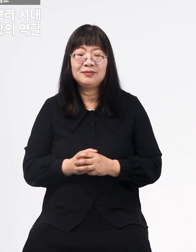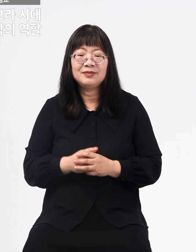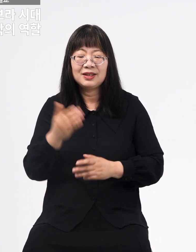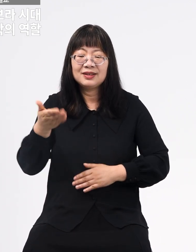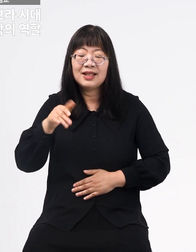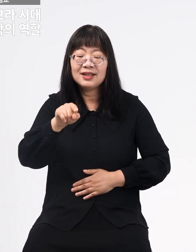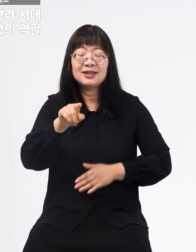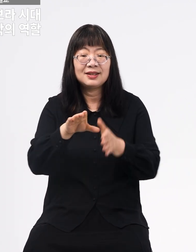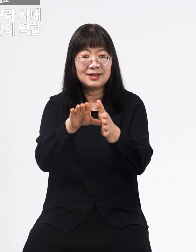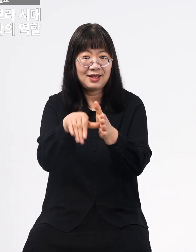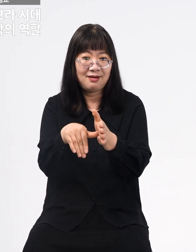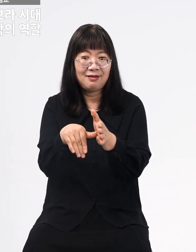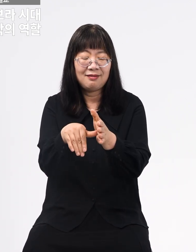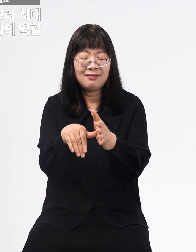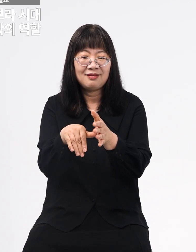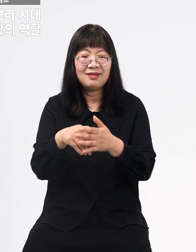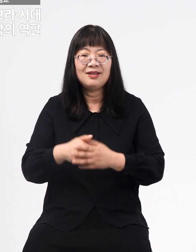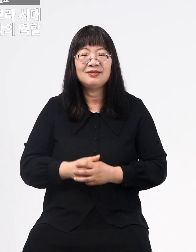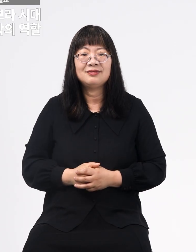그런데 그때